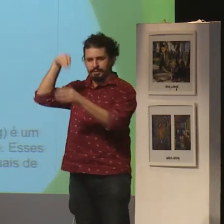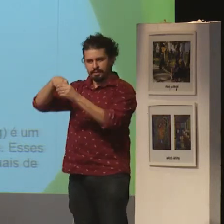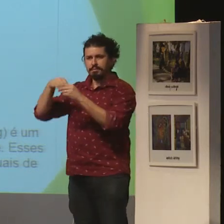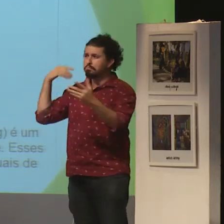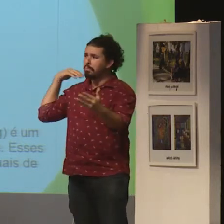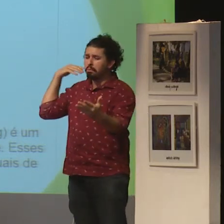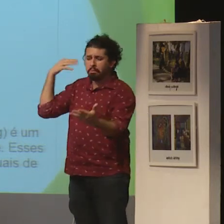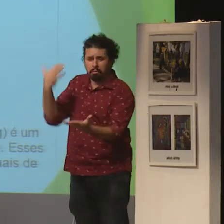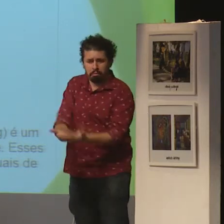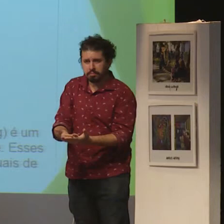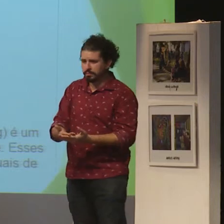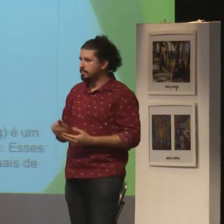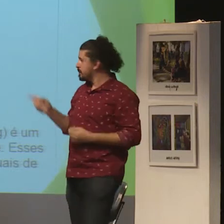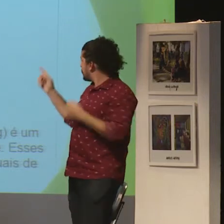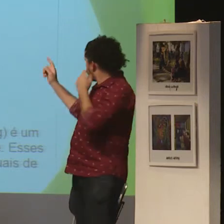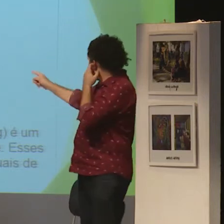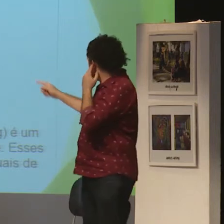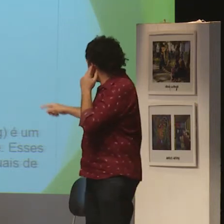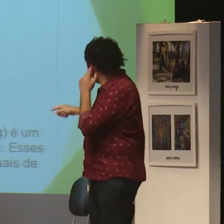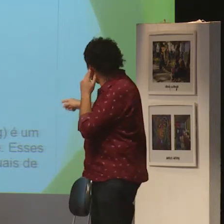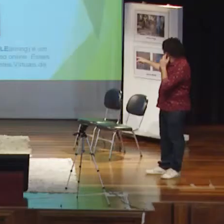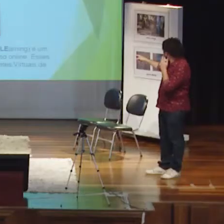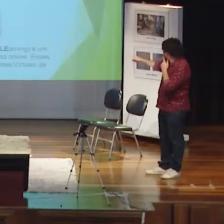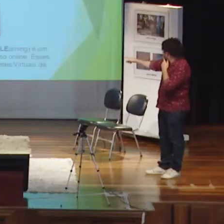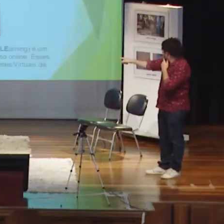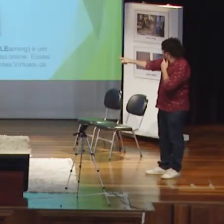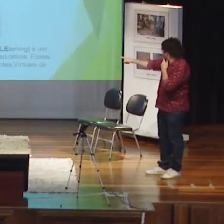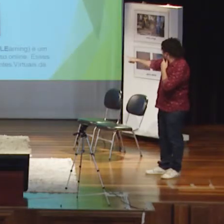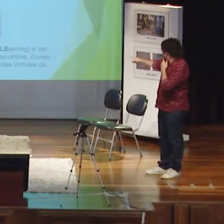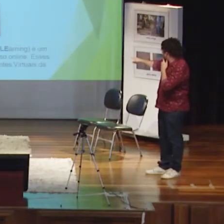Foi essa plataforma, Moodle, ela foi criada, até hoje é usada ainda.